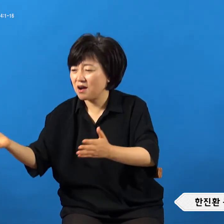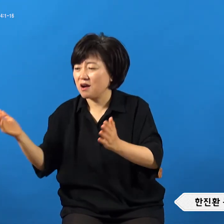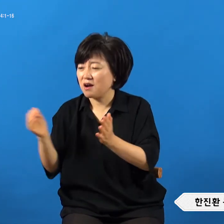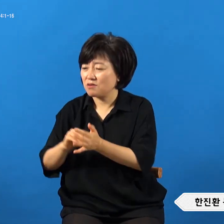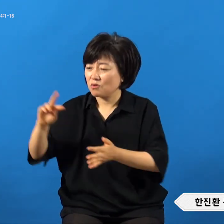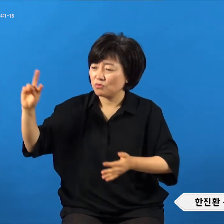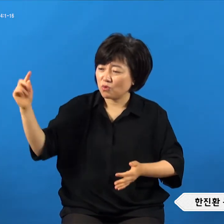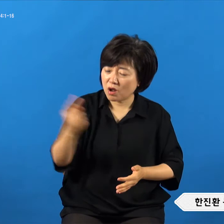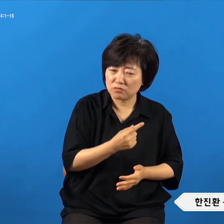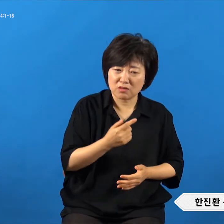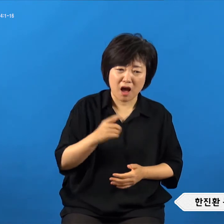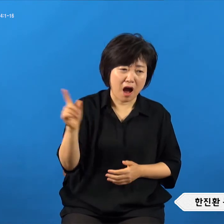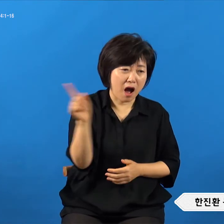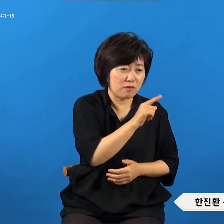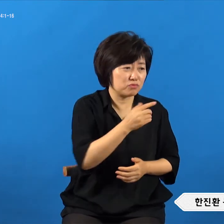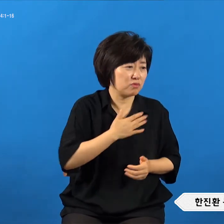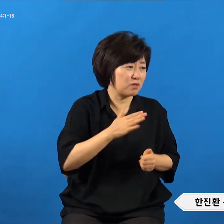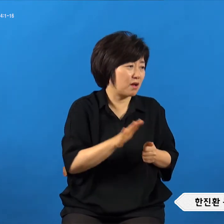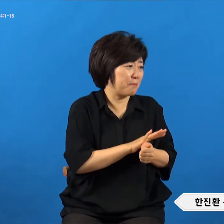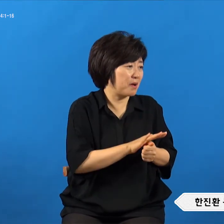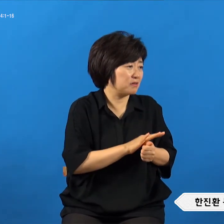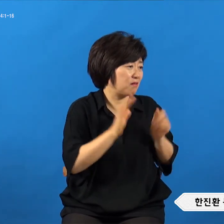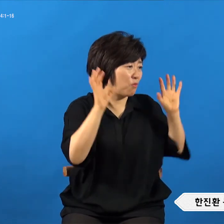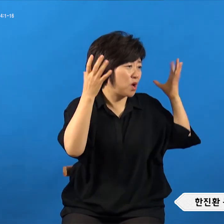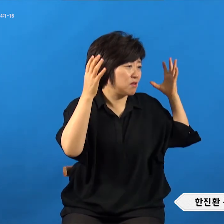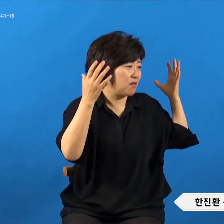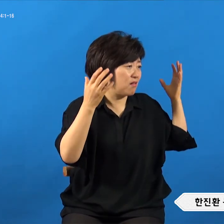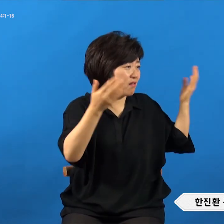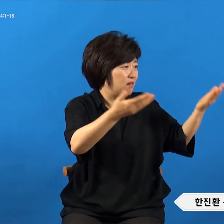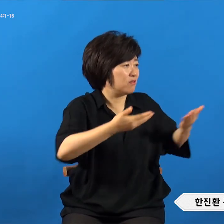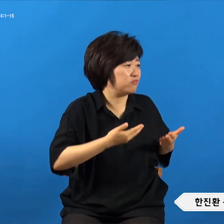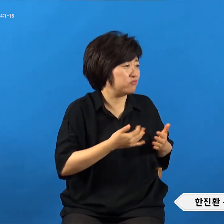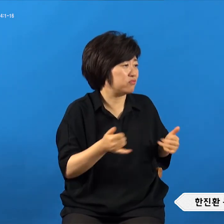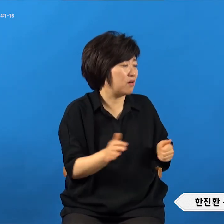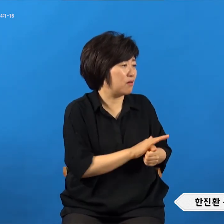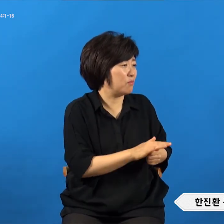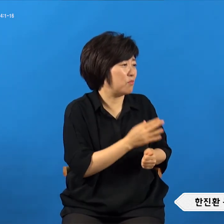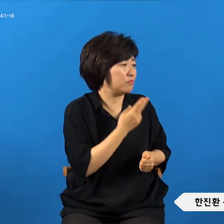헌신했는데도 아무도 저를 맞아주는 사람이 없네요.